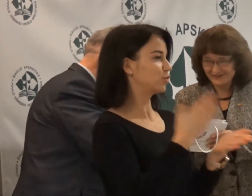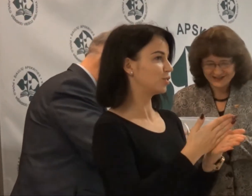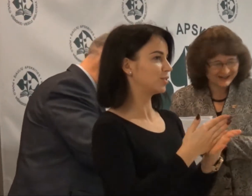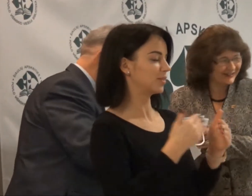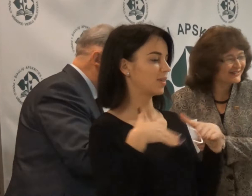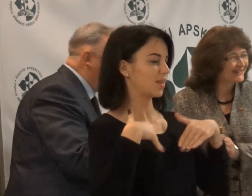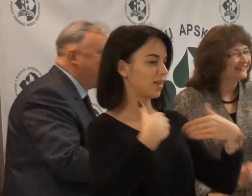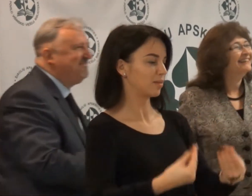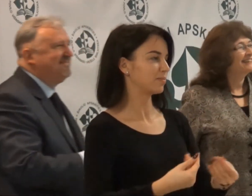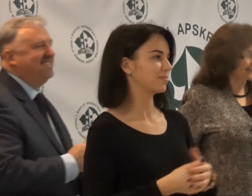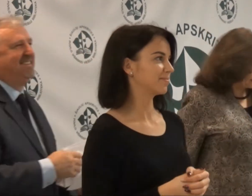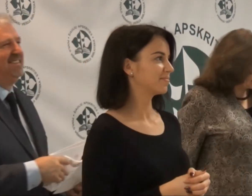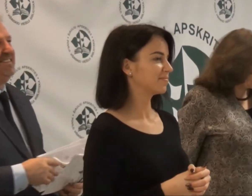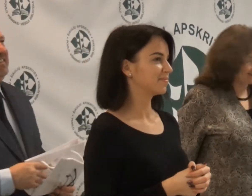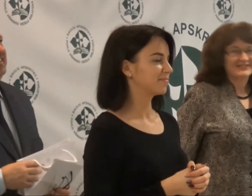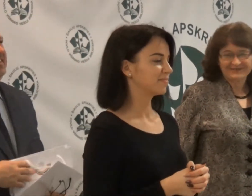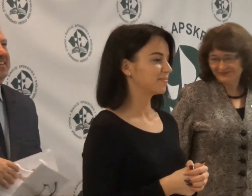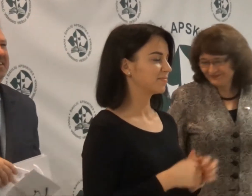priimkite.